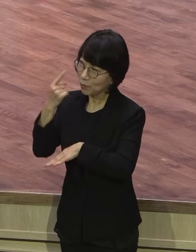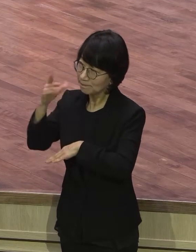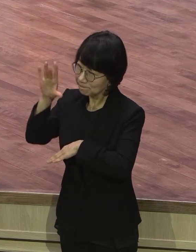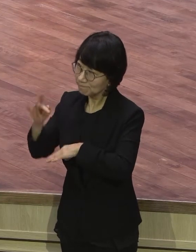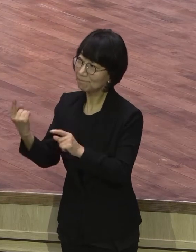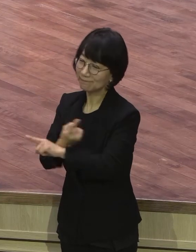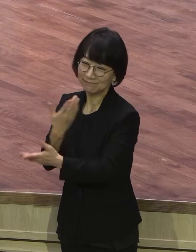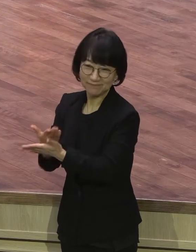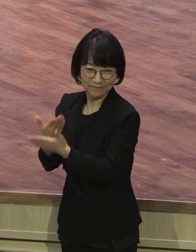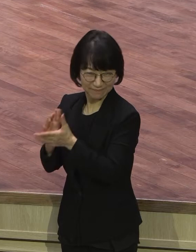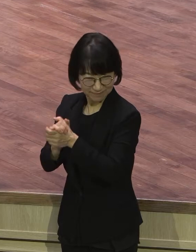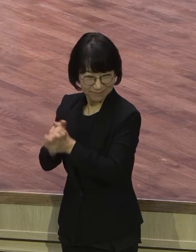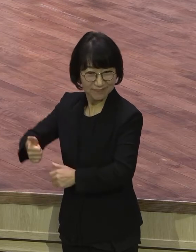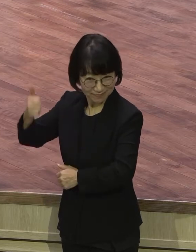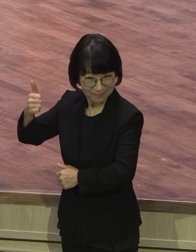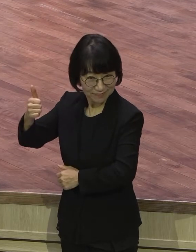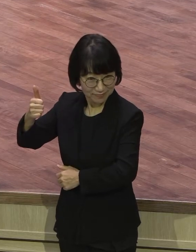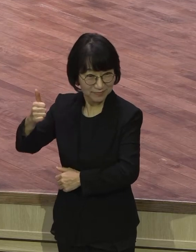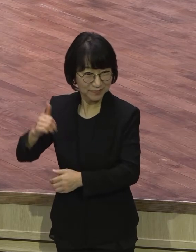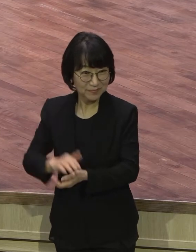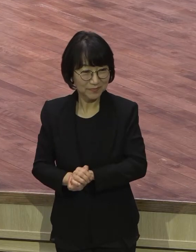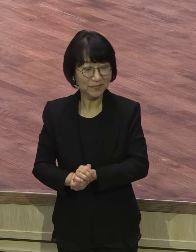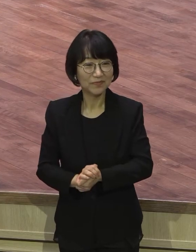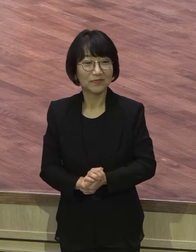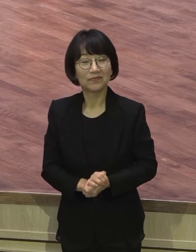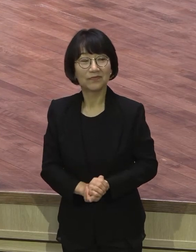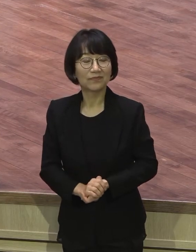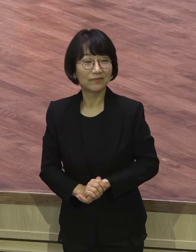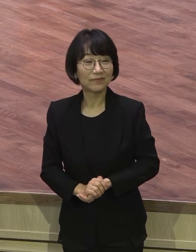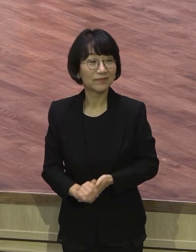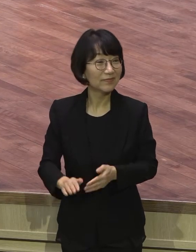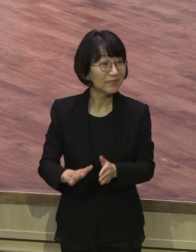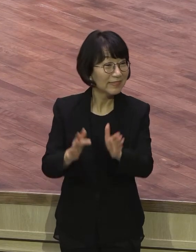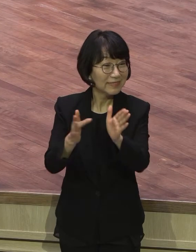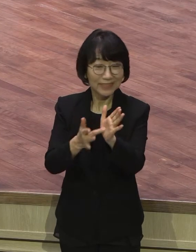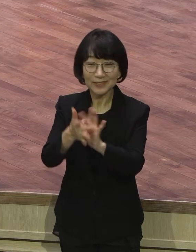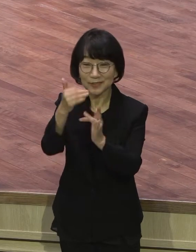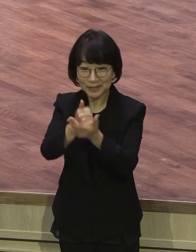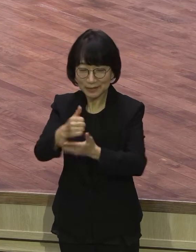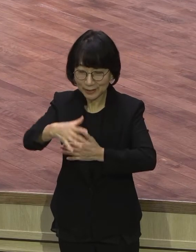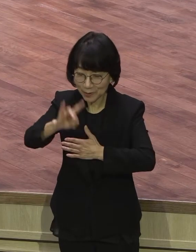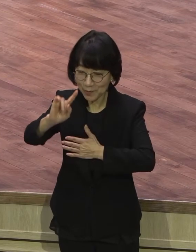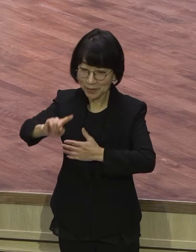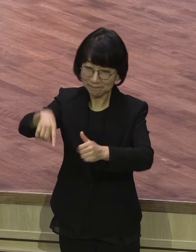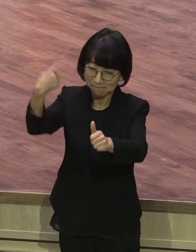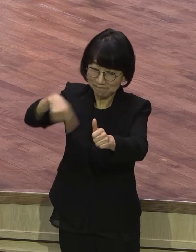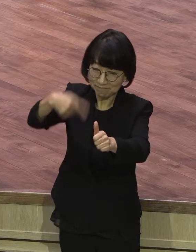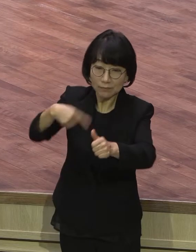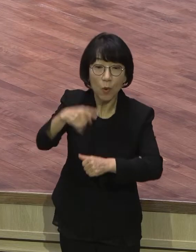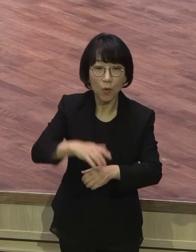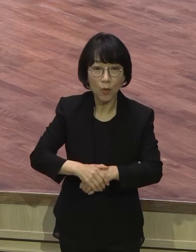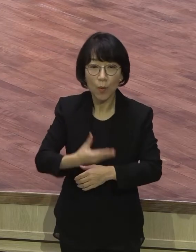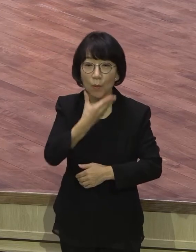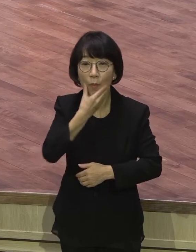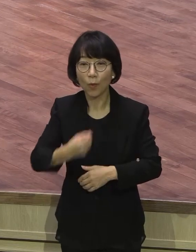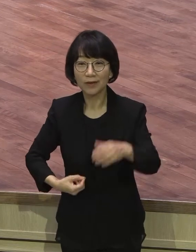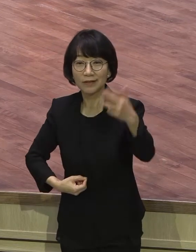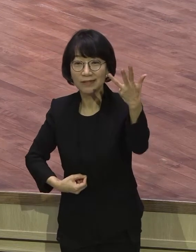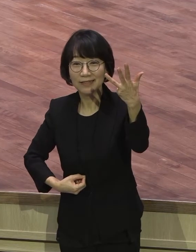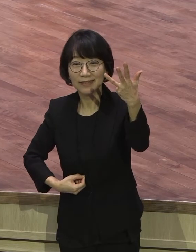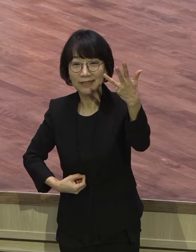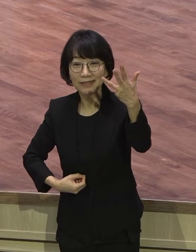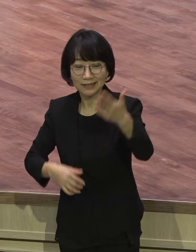그렇게 바뀌어야 된다. 그런 말이에요. 예수님께서 첫 번째로 강조하신 말씀이 뭐냐? 팔복이에요.